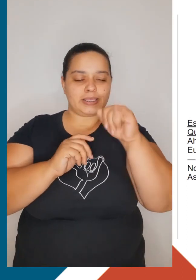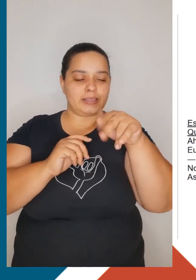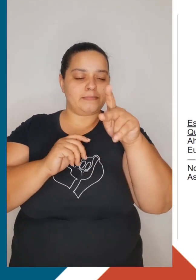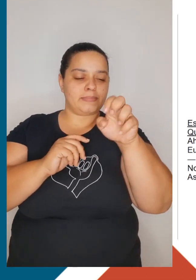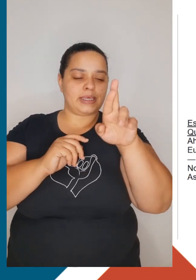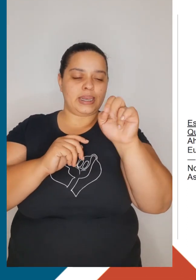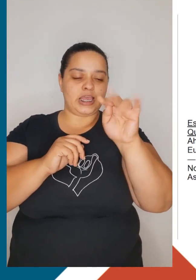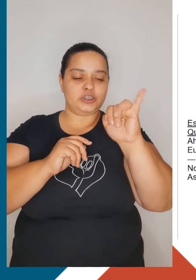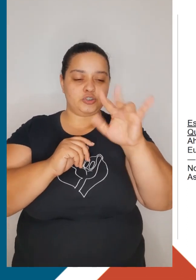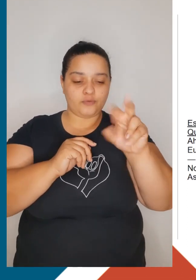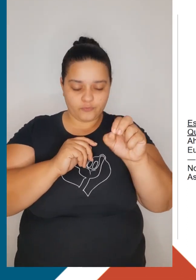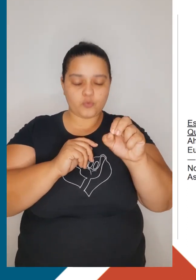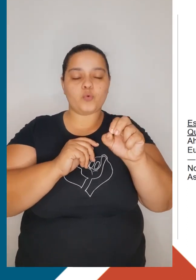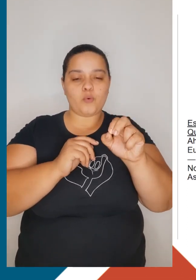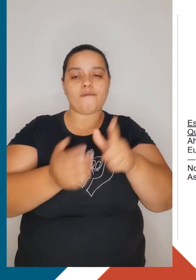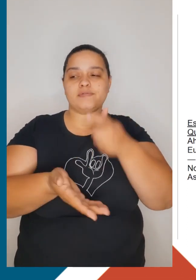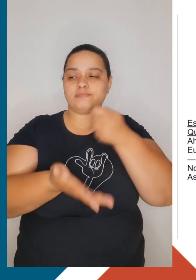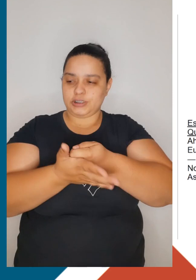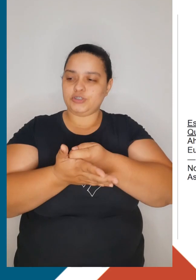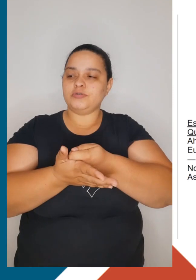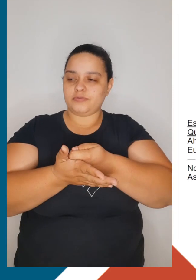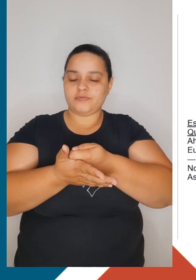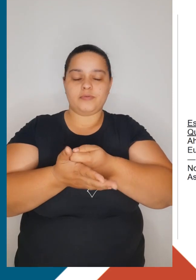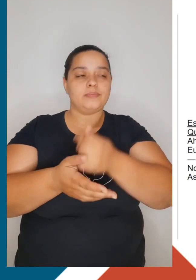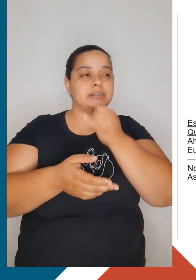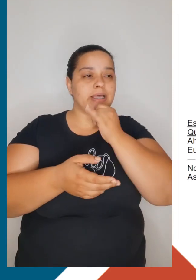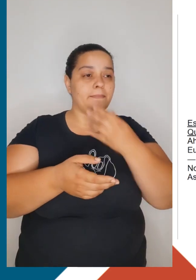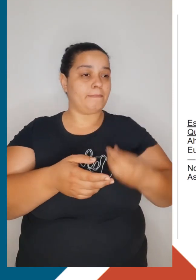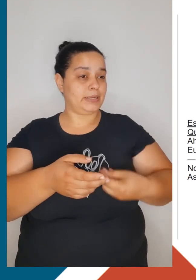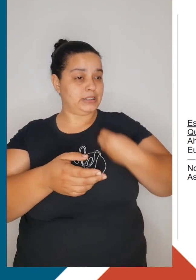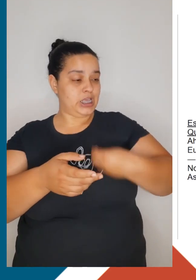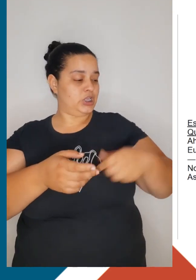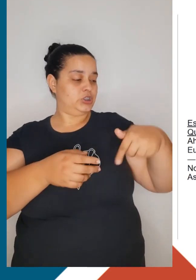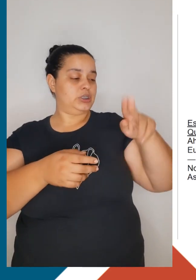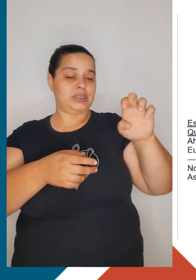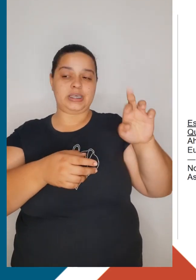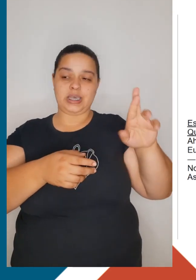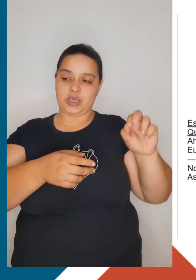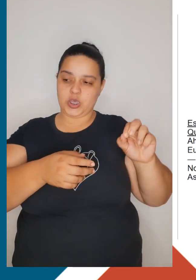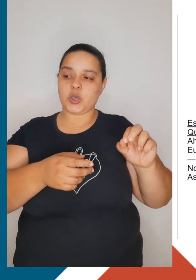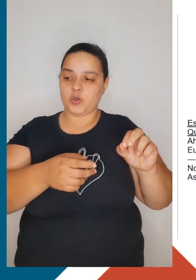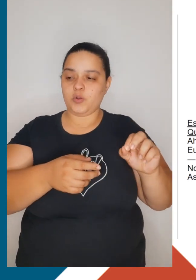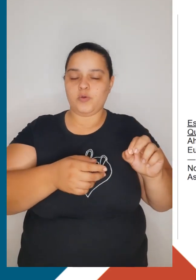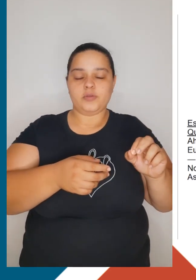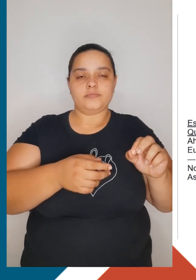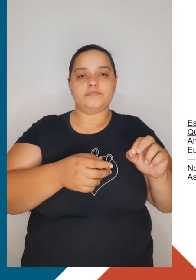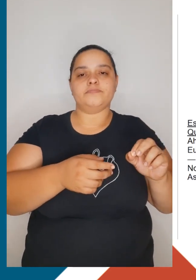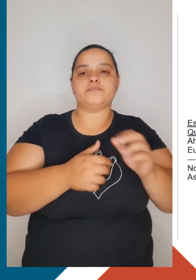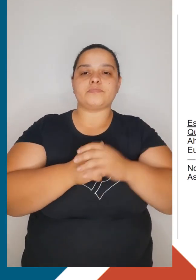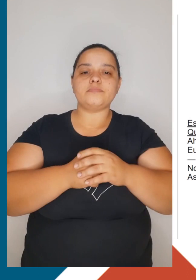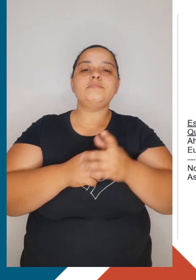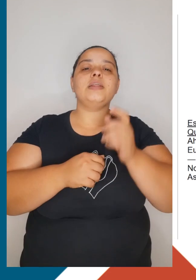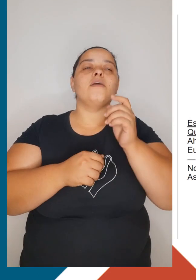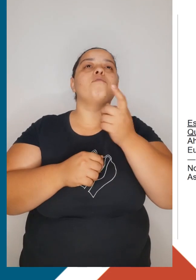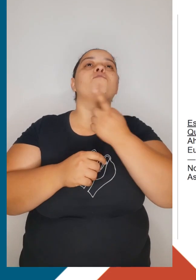imperativo afirmativo. O uso do presente no verbo quero indica a ação do eu lírico no momento de sua fala, uma ação